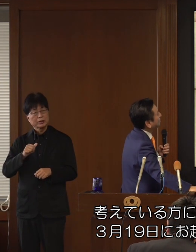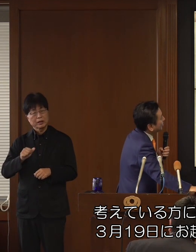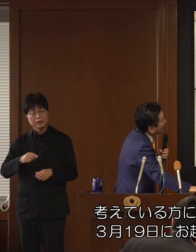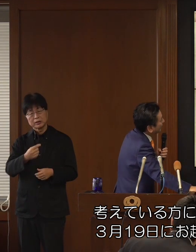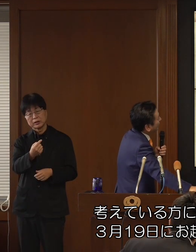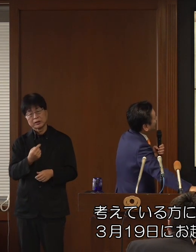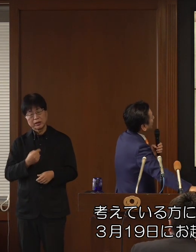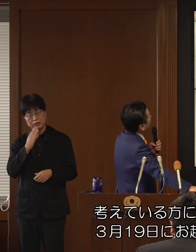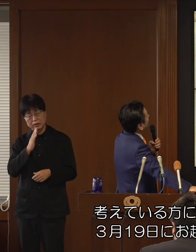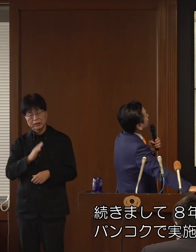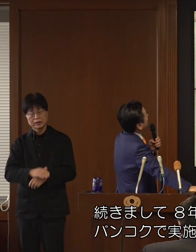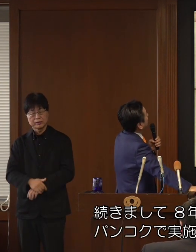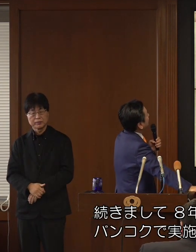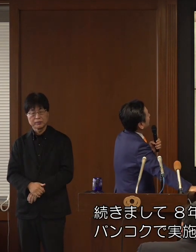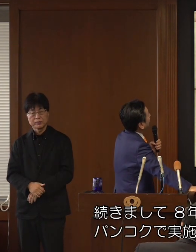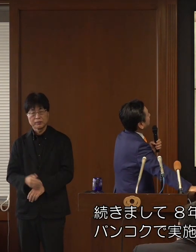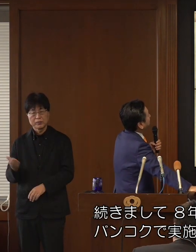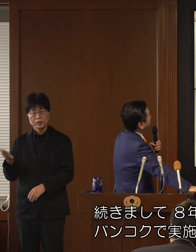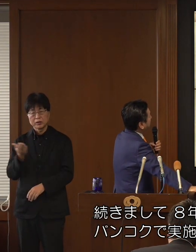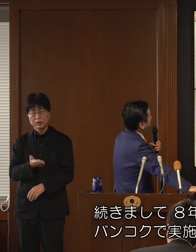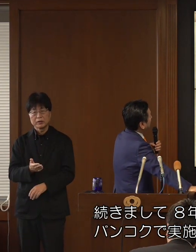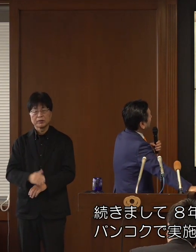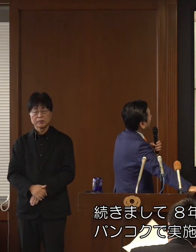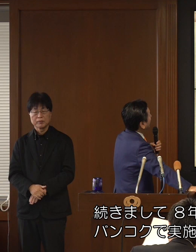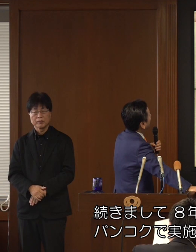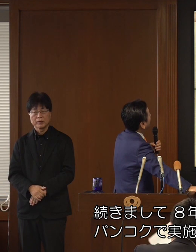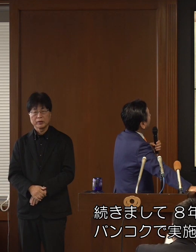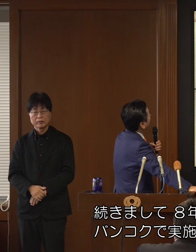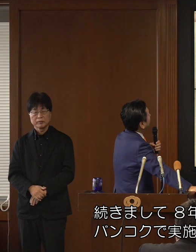はい、続きまして、